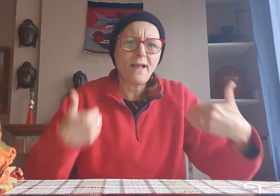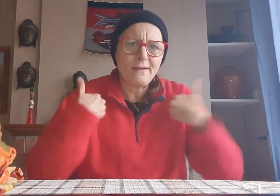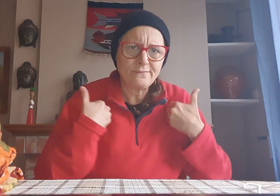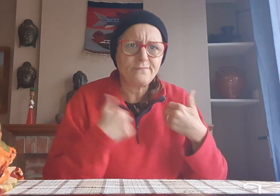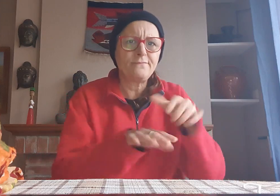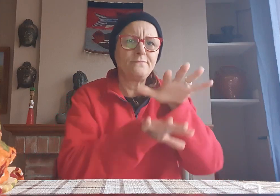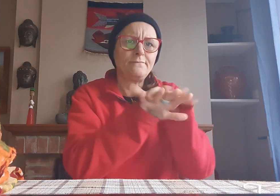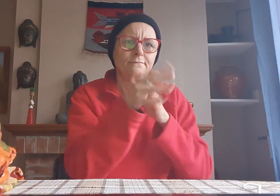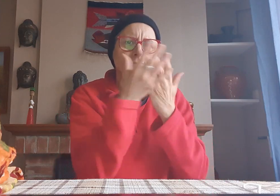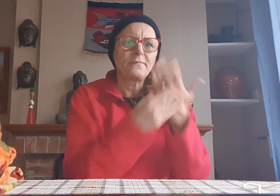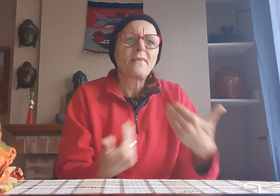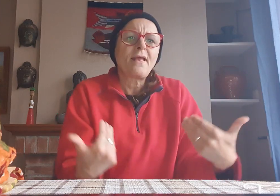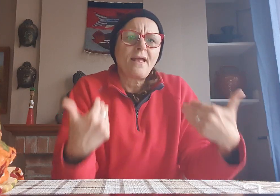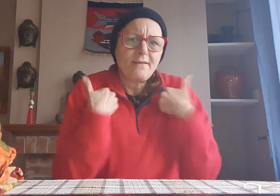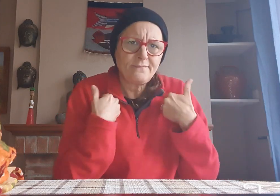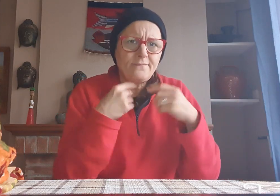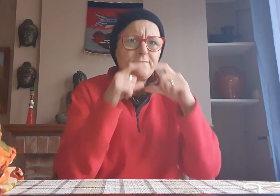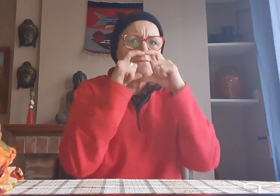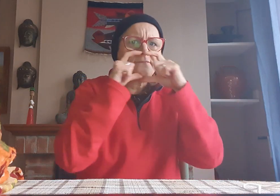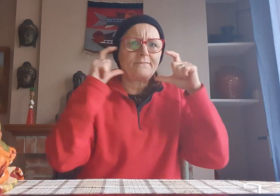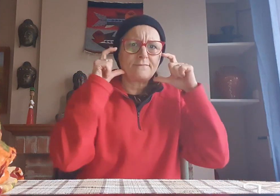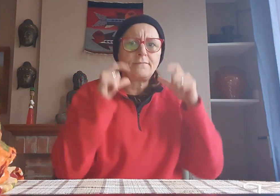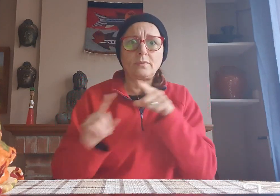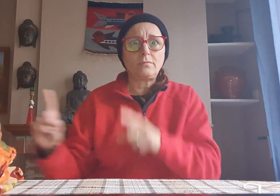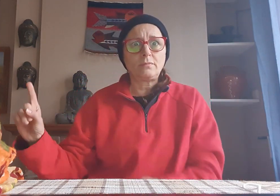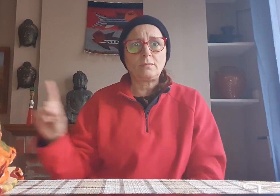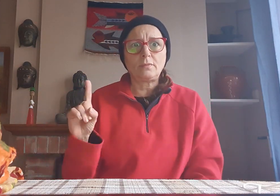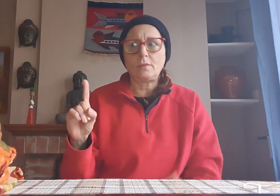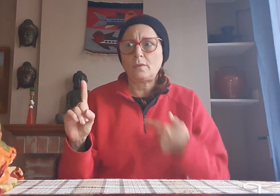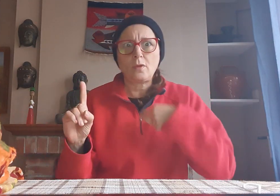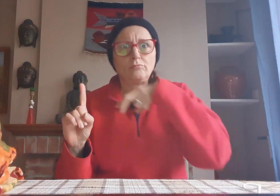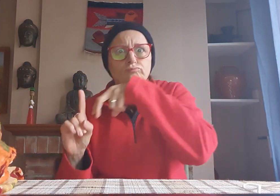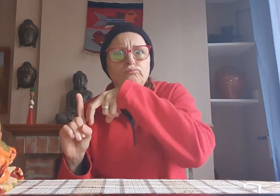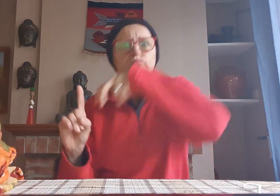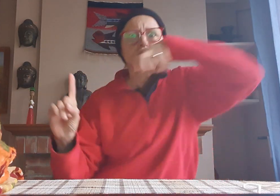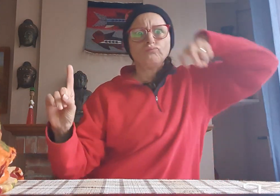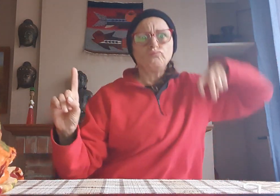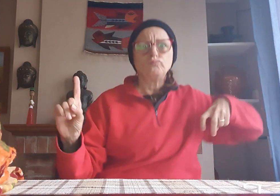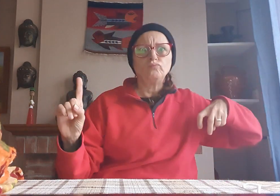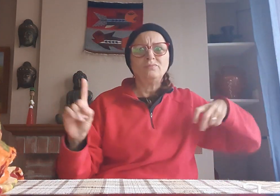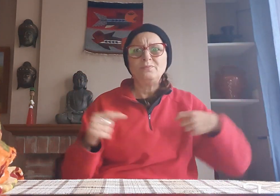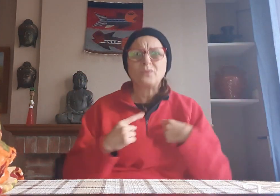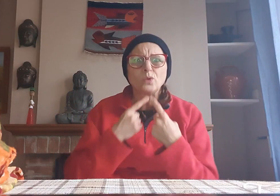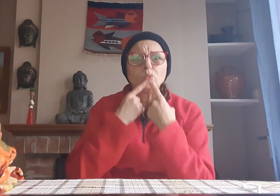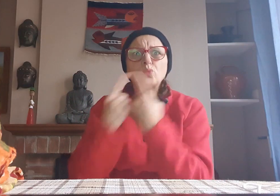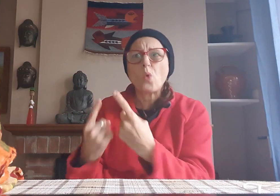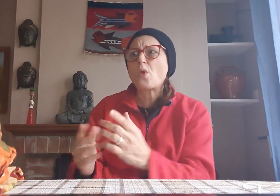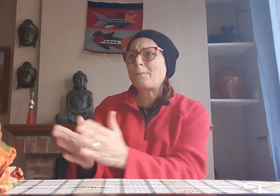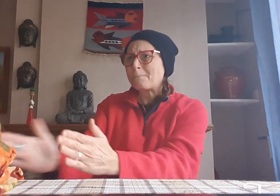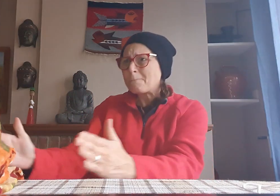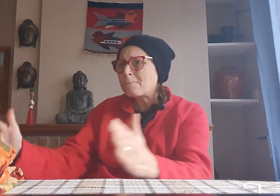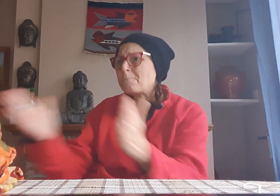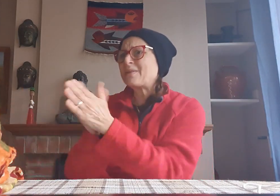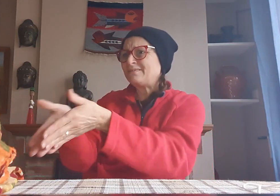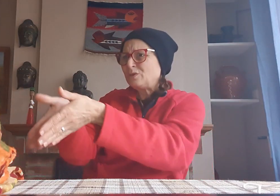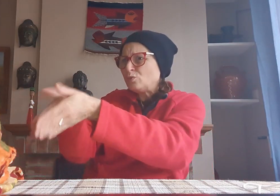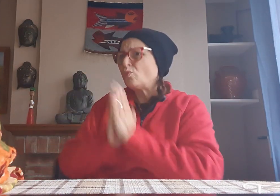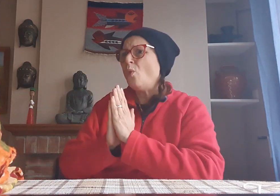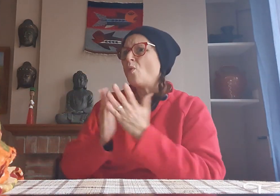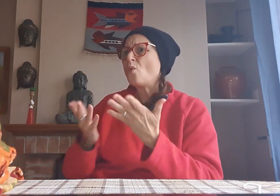parece preciosa. Es estupenda. Pero hay ciertos elementos que no se adaptan a mí, Madison. Has llegado un poco tarde. ¿A la fiesta? Y con un poco quiero decir que llegas muy